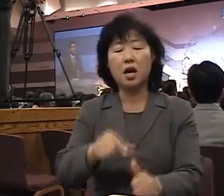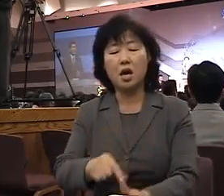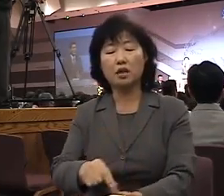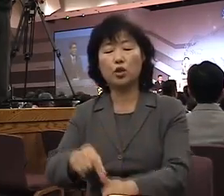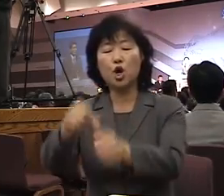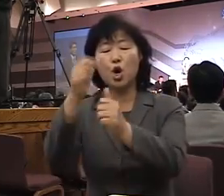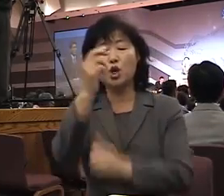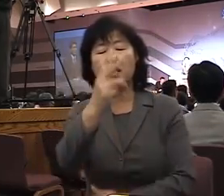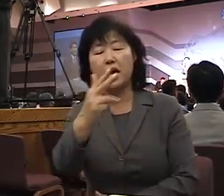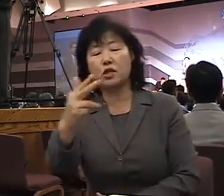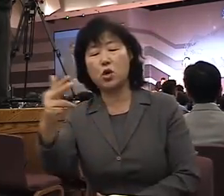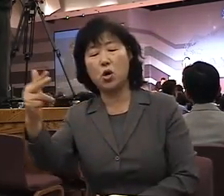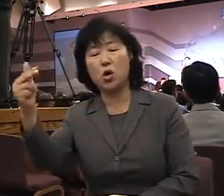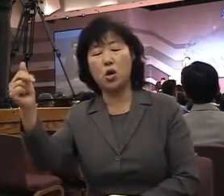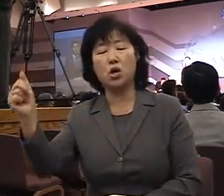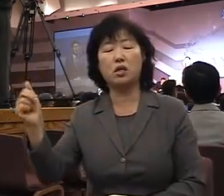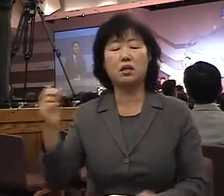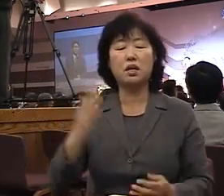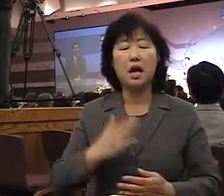속죄하시는